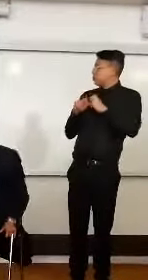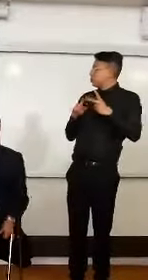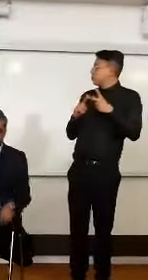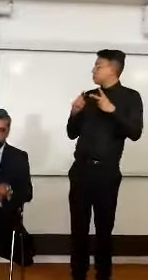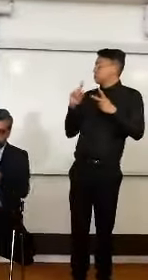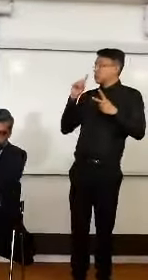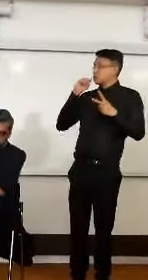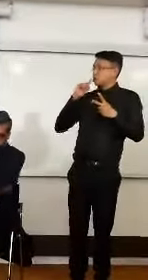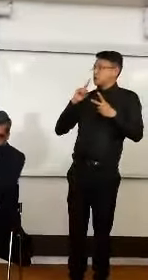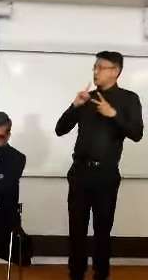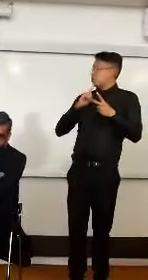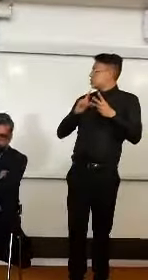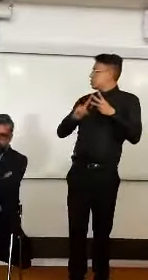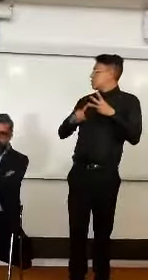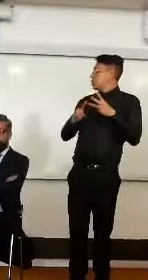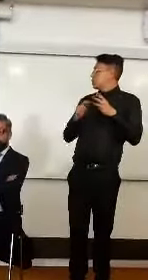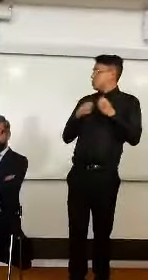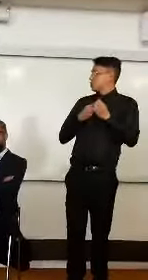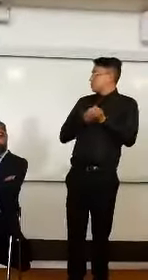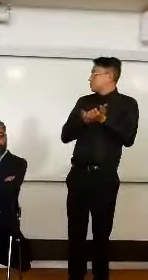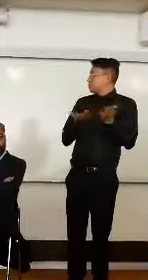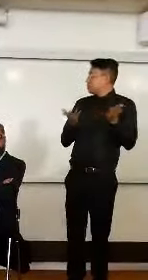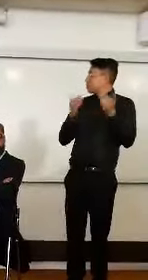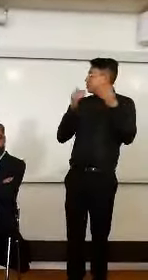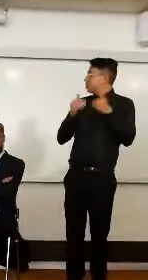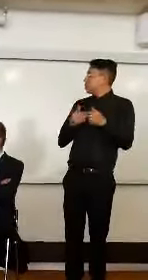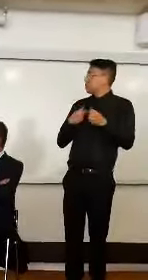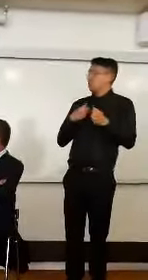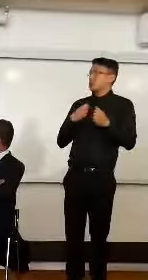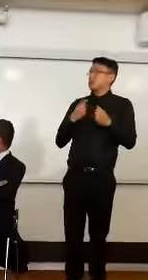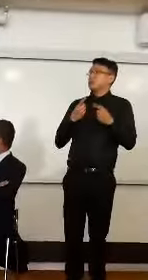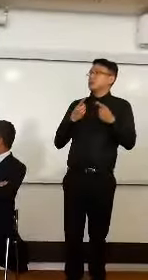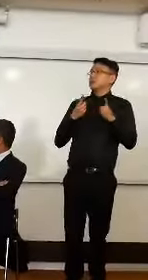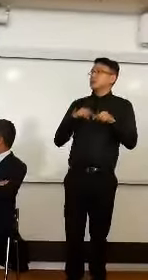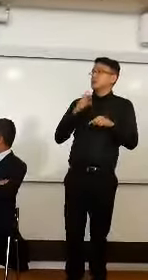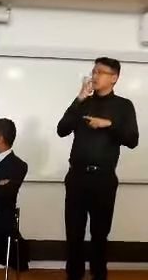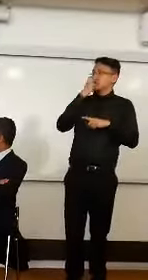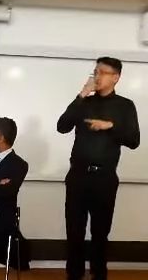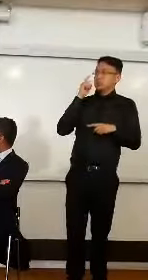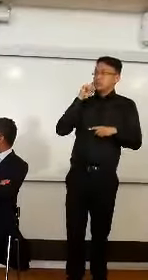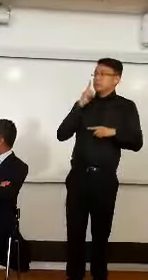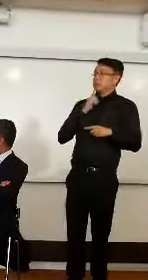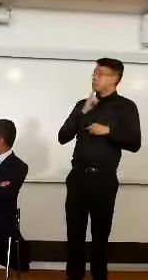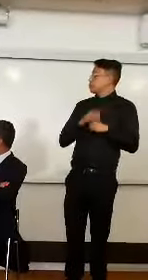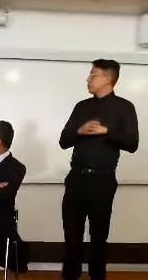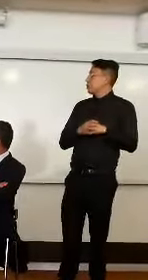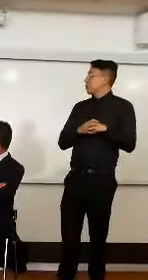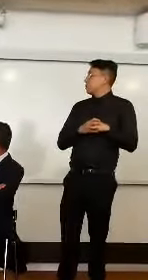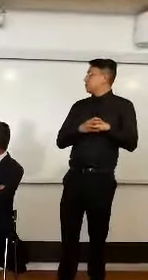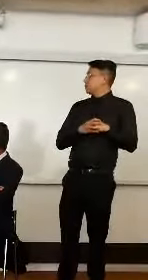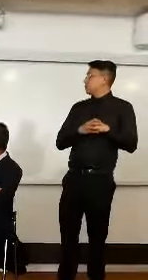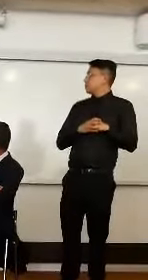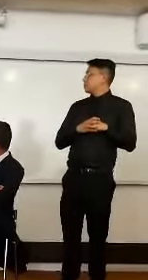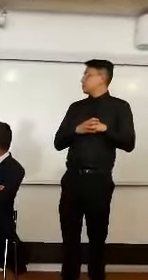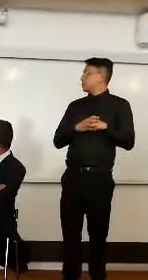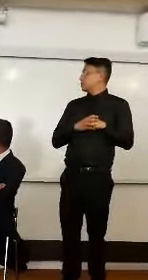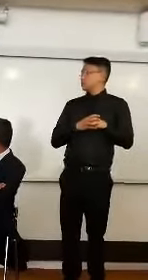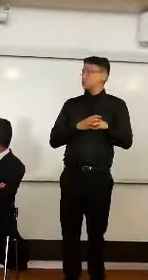auditiva, intelectual, múltiple y sordoceguera. Y por parte de las organizaciones que trabajan por los derechos de las personas